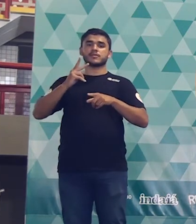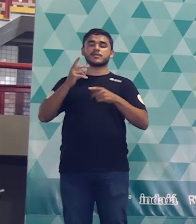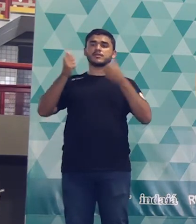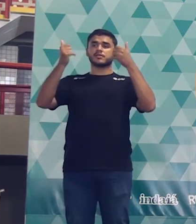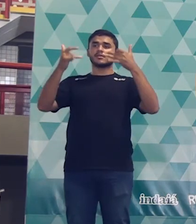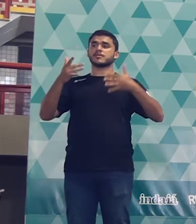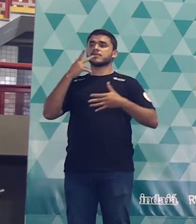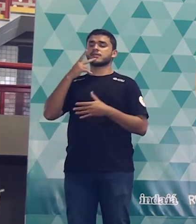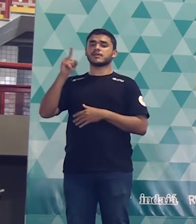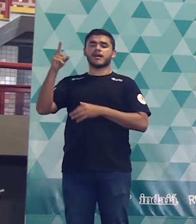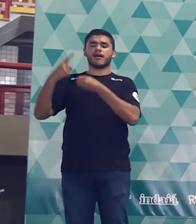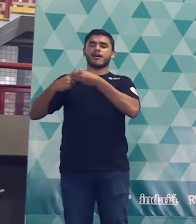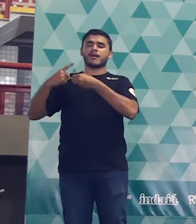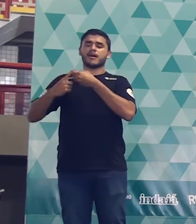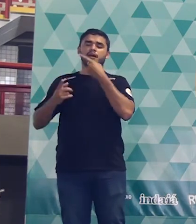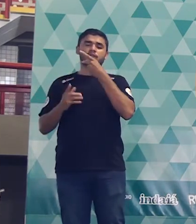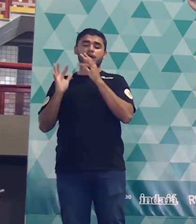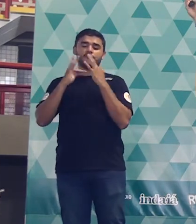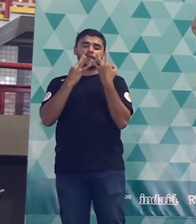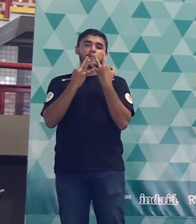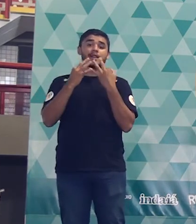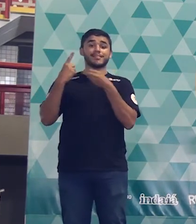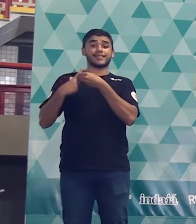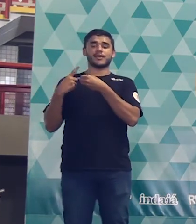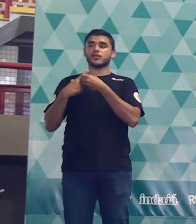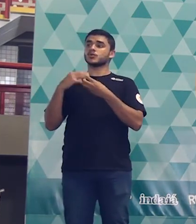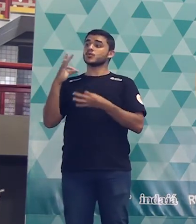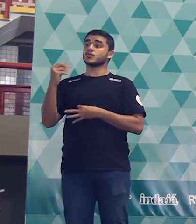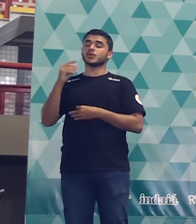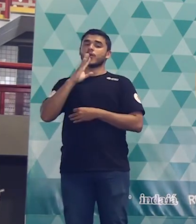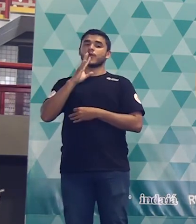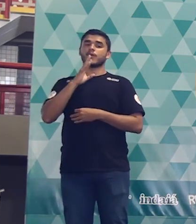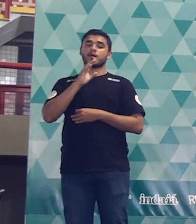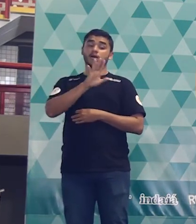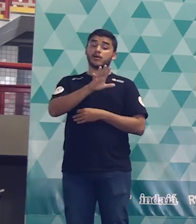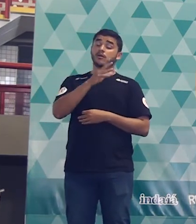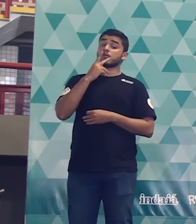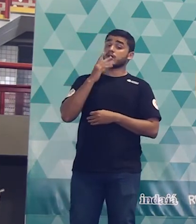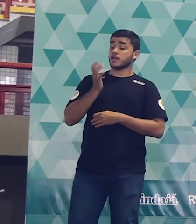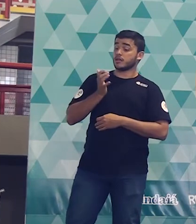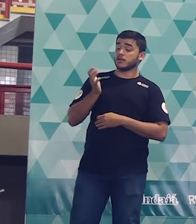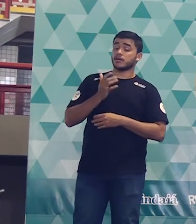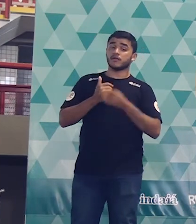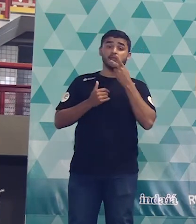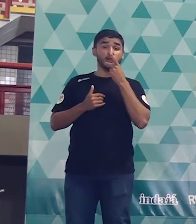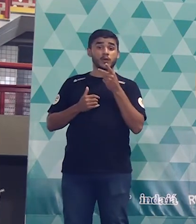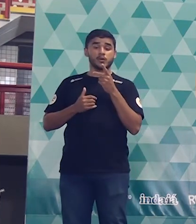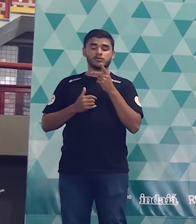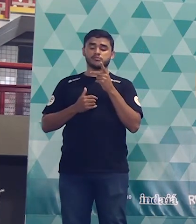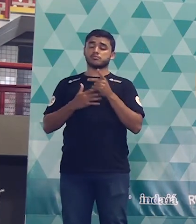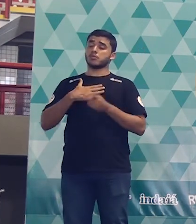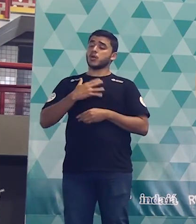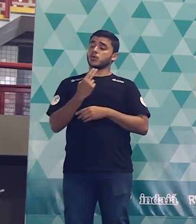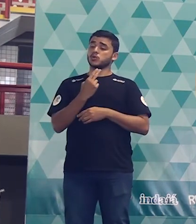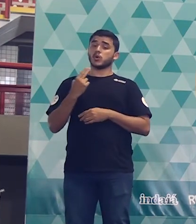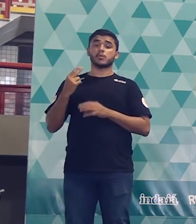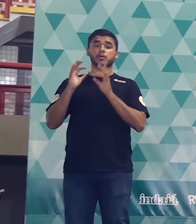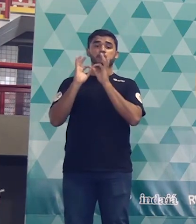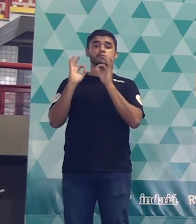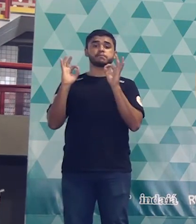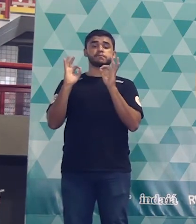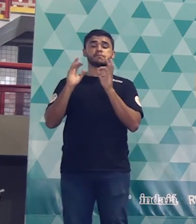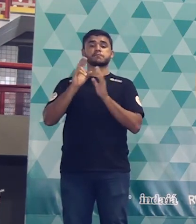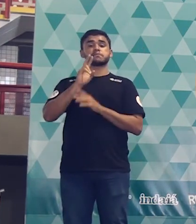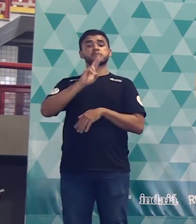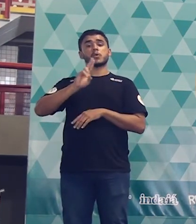Todo mundo, rapaz, filho da Agnello, filho da Digé, né? Rico não, rico é pelo sobrenome, né? Você sabe com quem você está